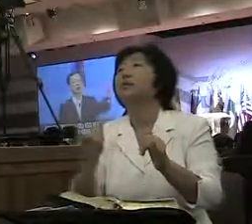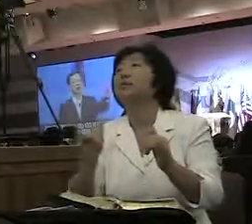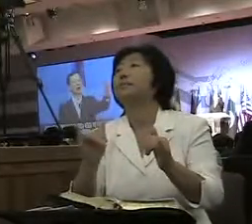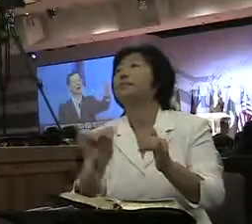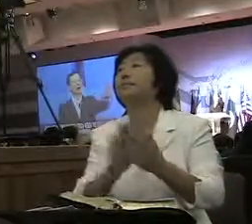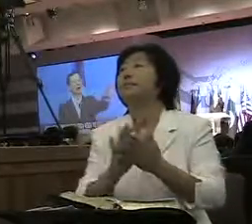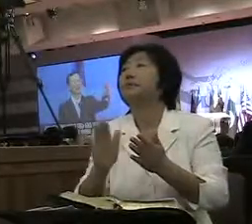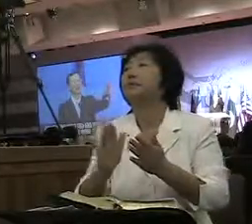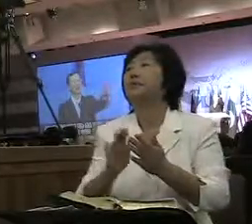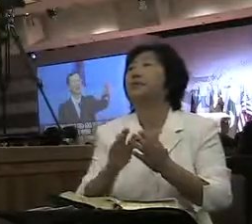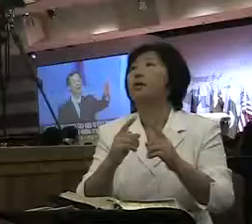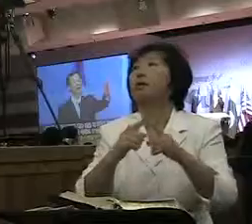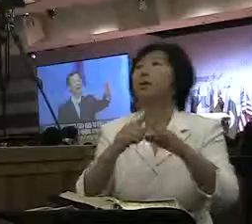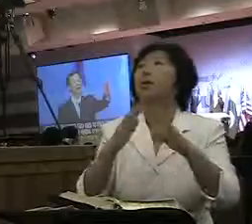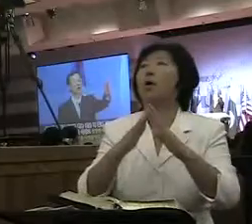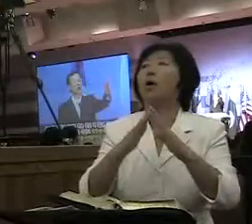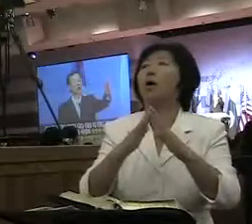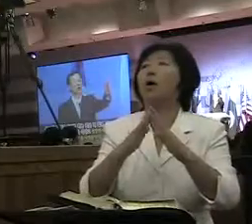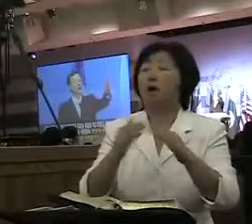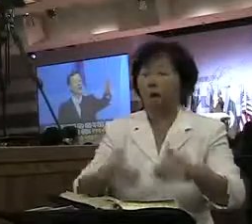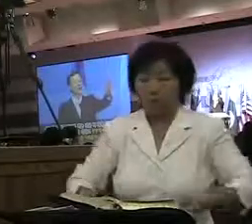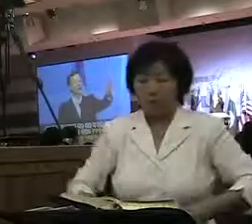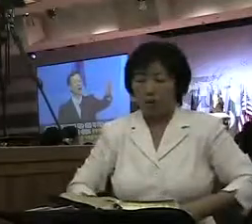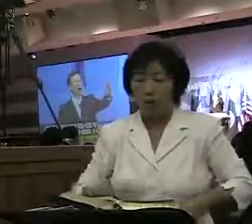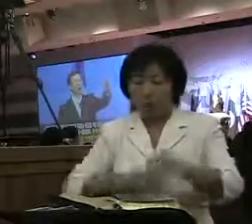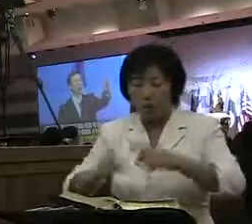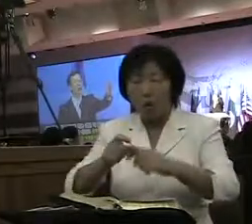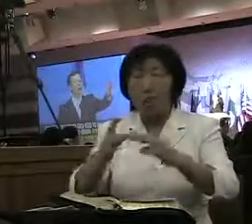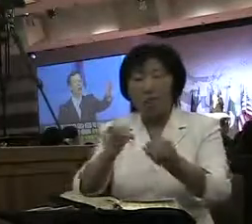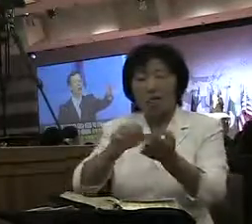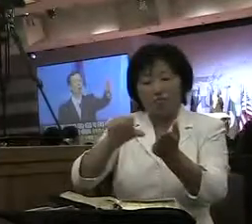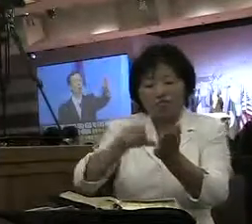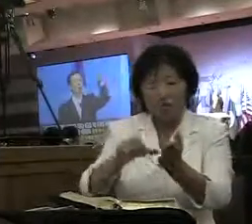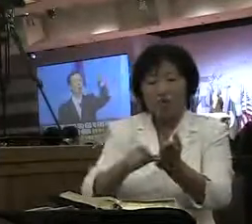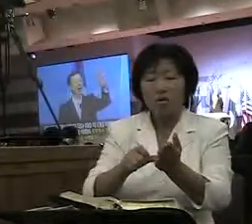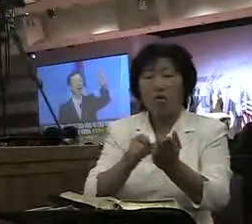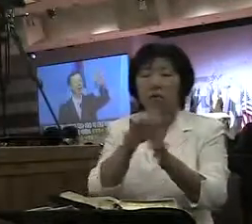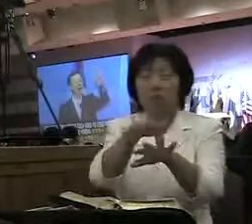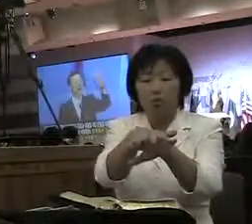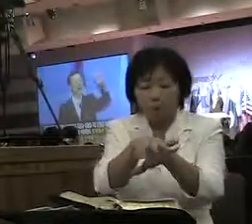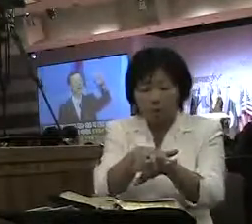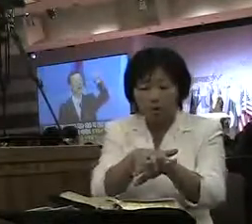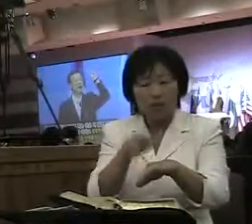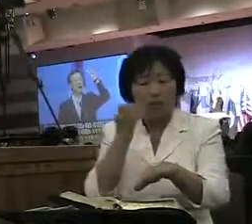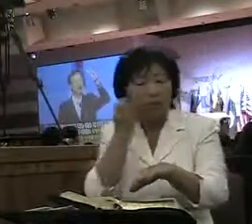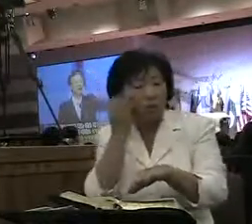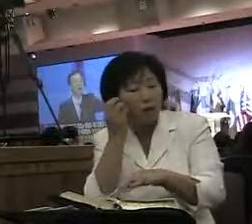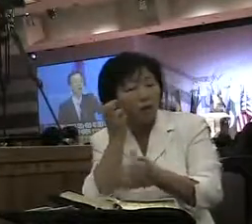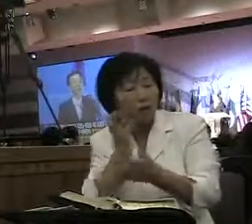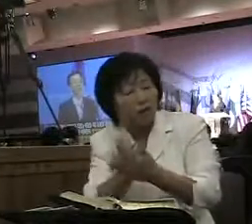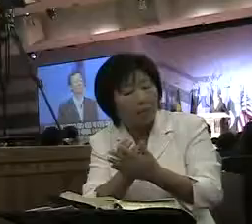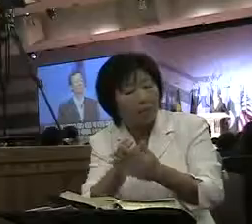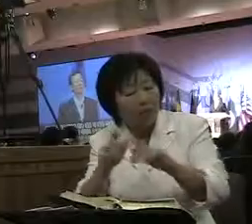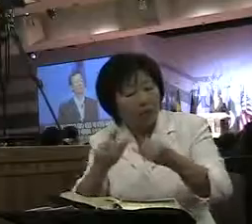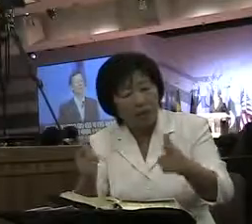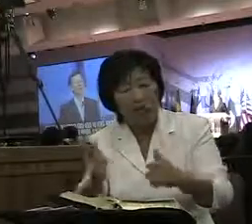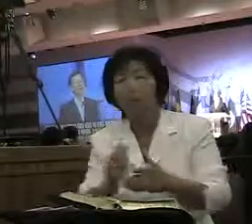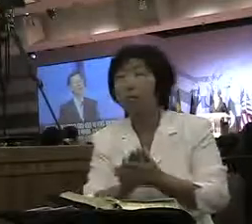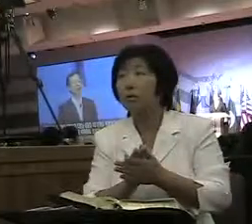오늘날 교회가 필요로 하는 것은 더 많은 기구나 조직 또한 고상한 방법이